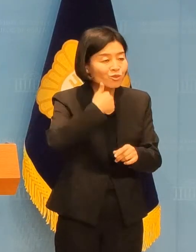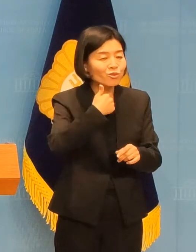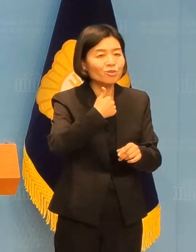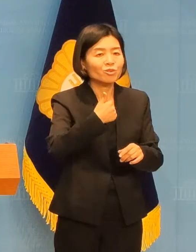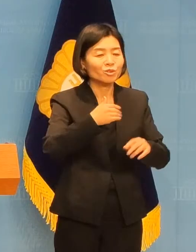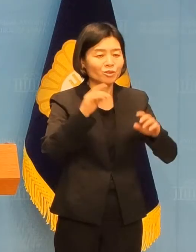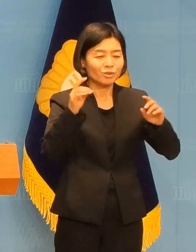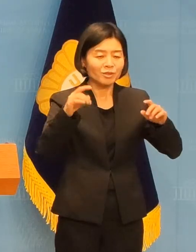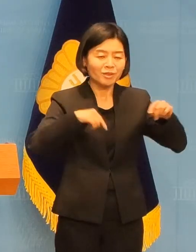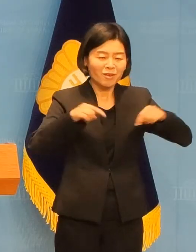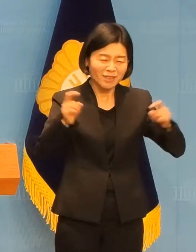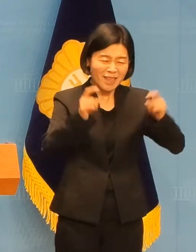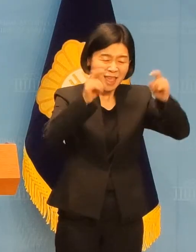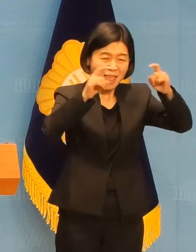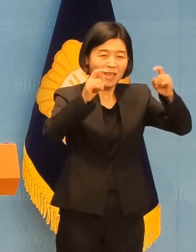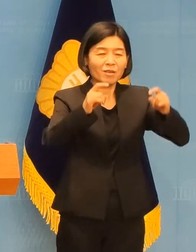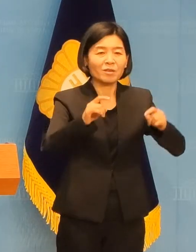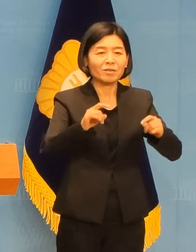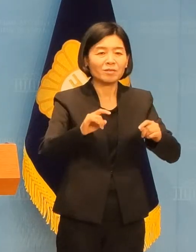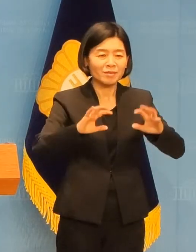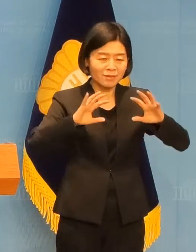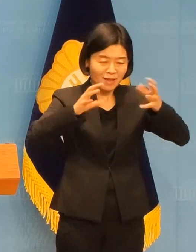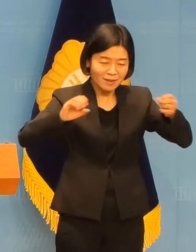회피한 국민의힘입니다.